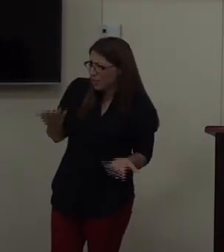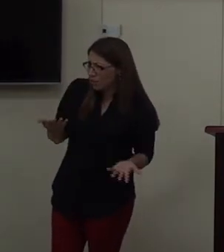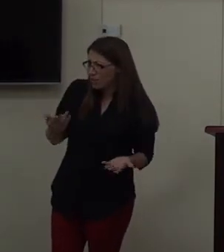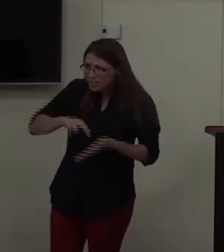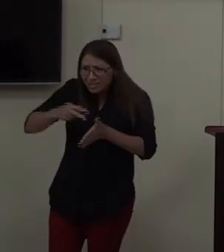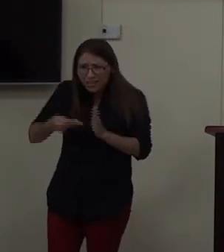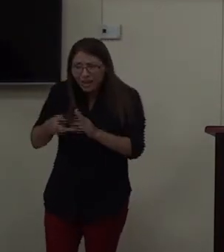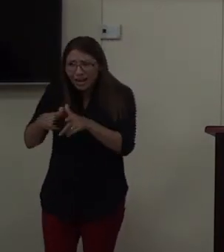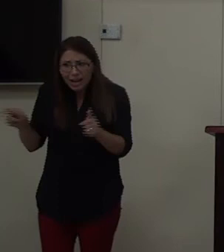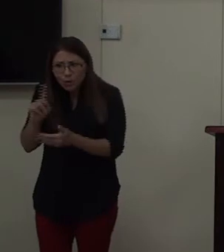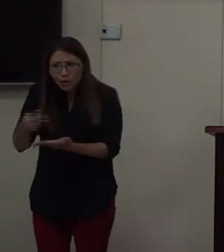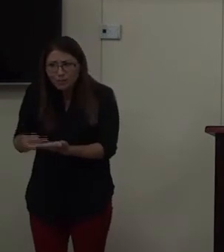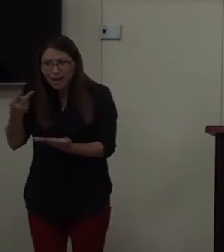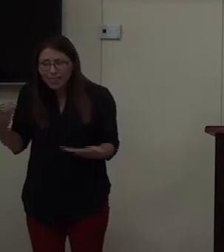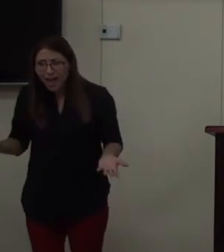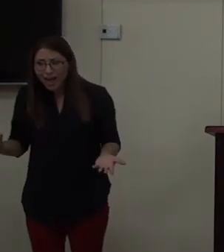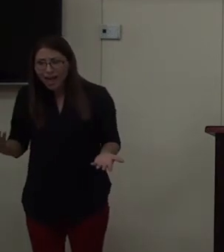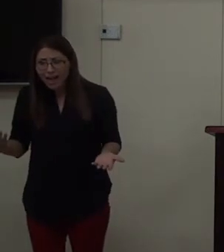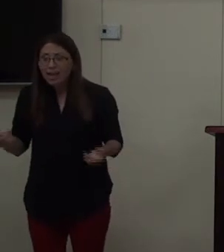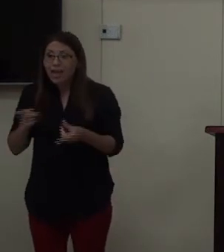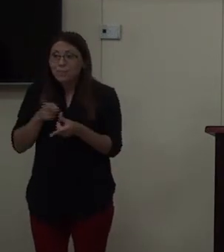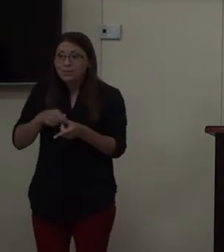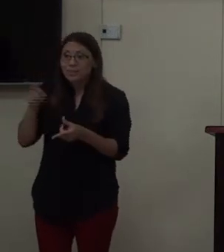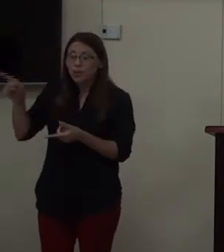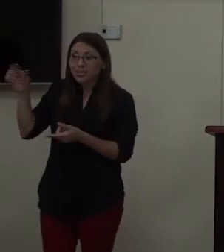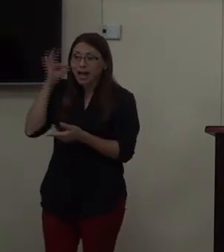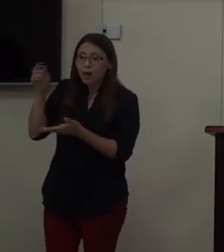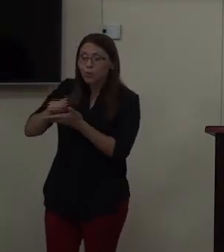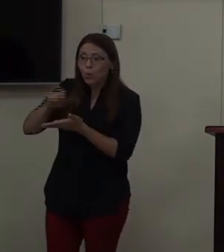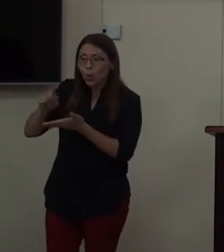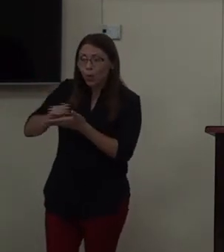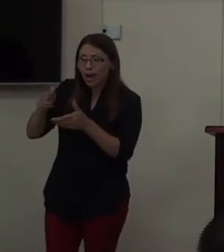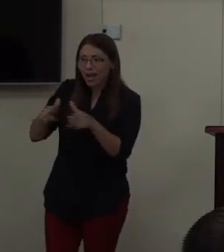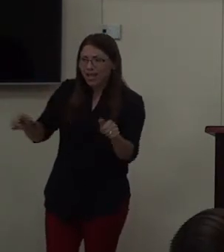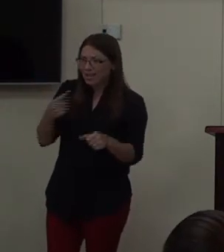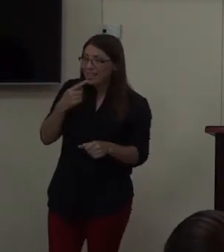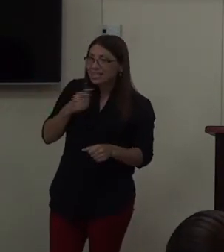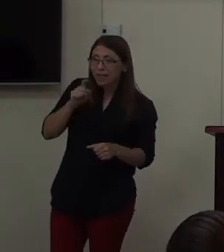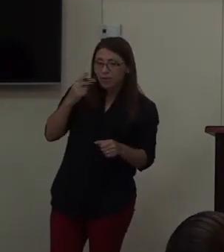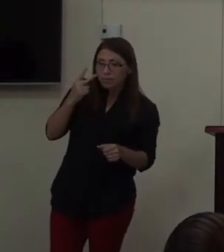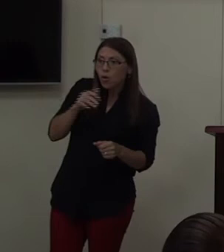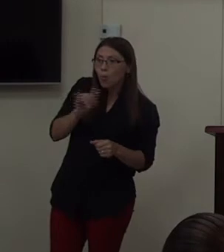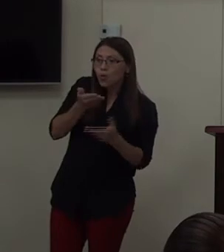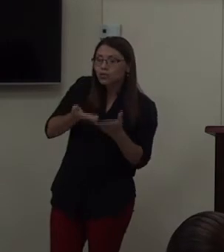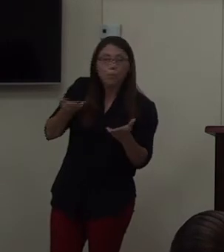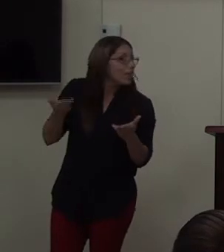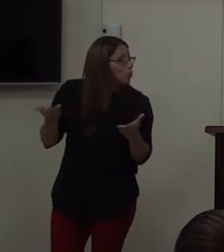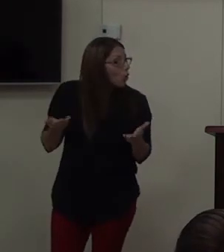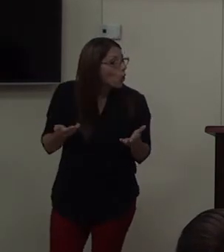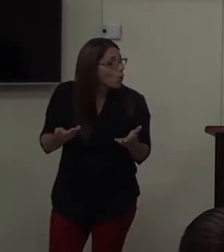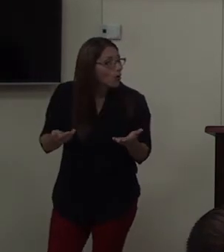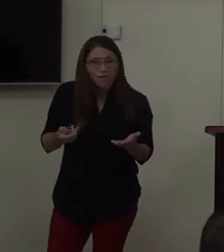En principio, el concepto que está esa autora teniendo sobre esa lengua, ¿verdad? Como un instrumento no válido para la modernidad, que